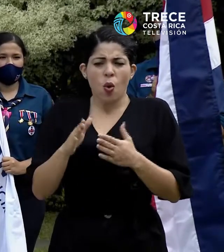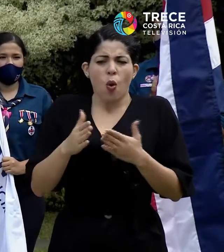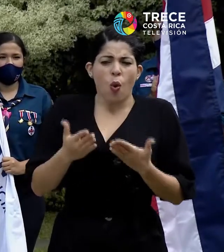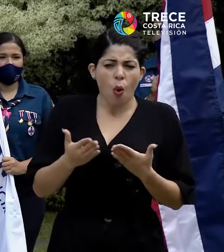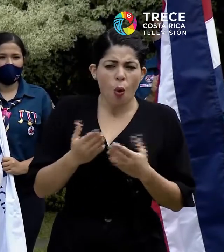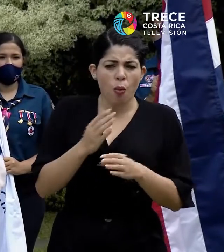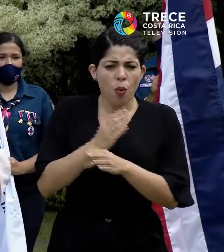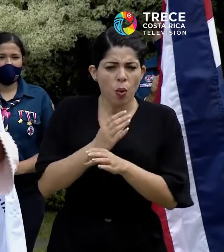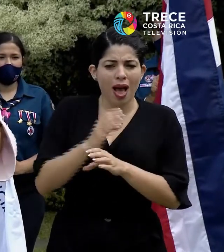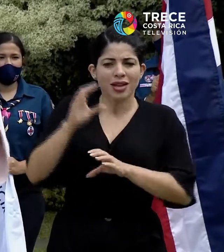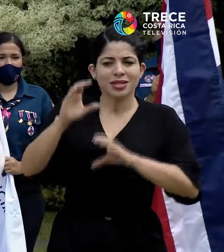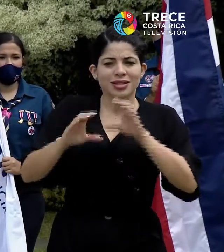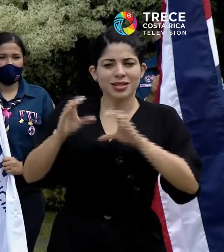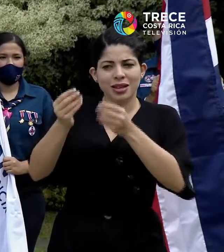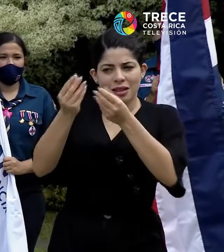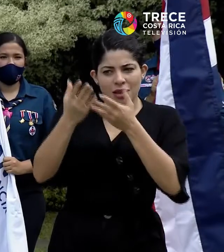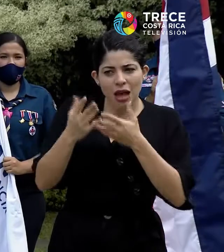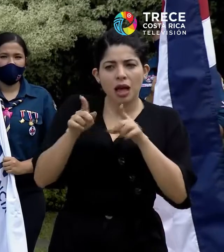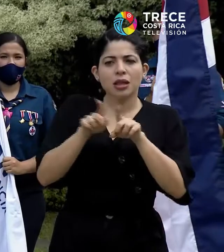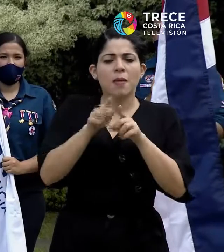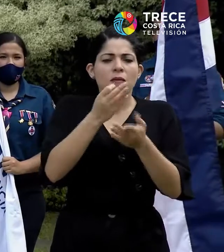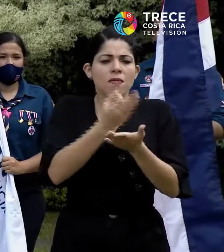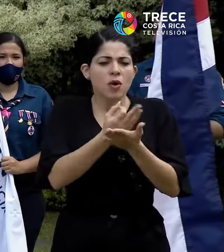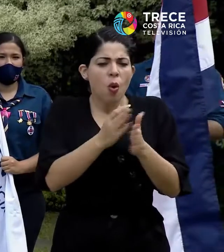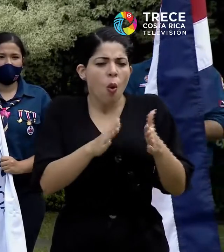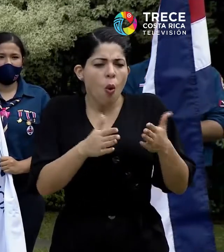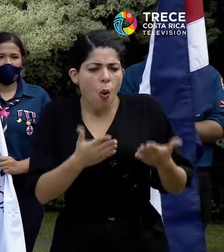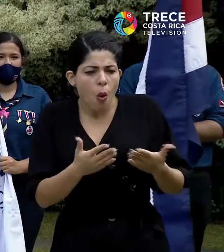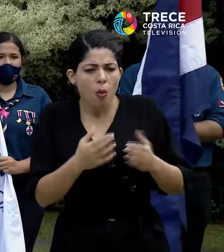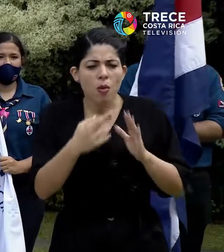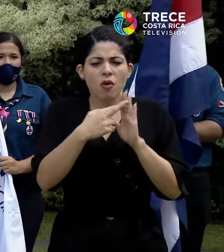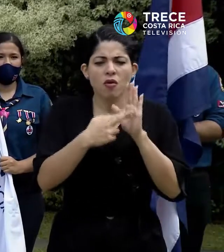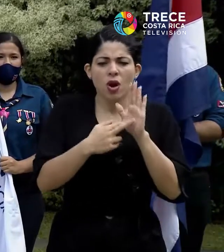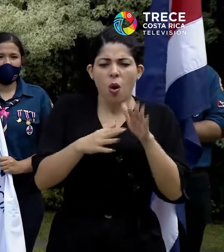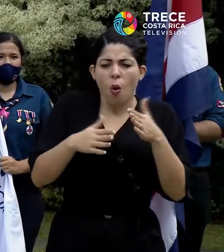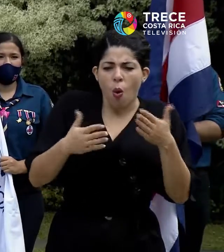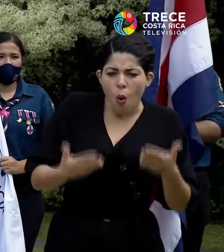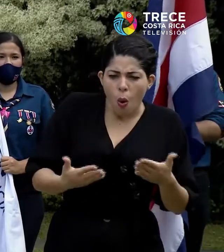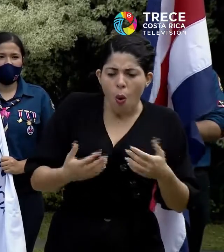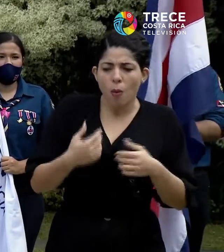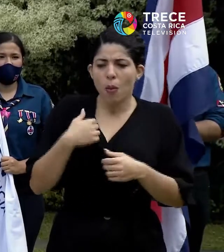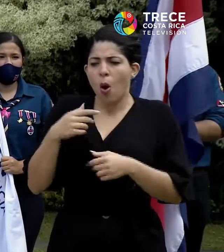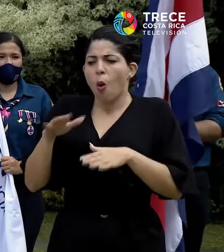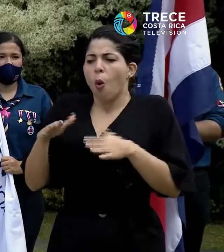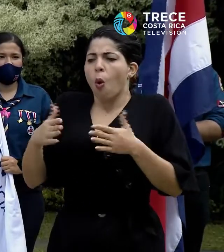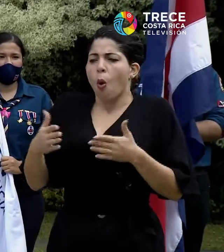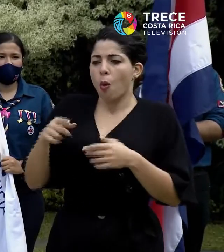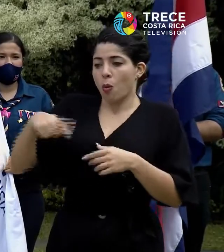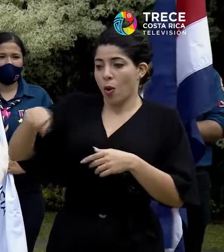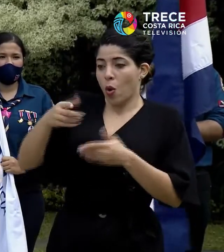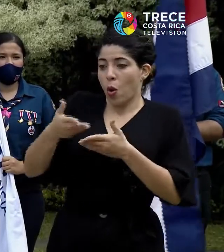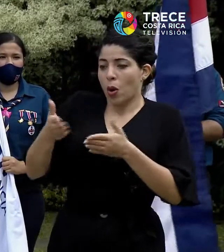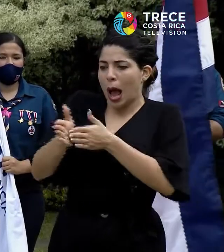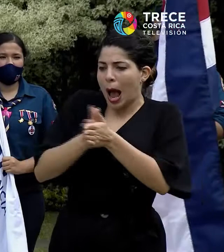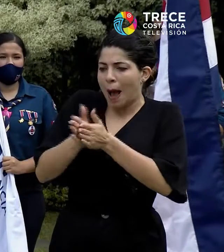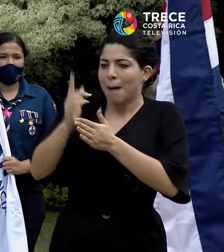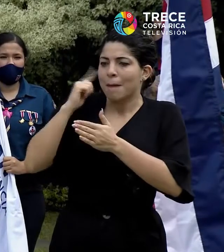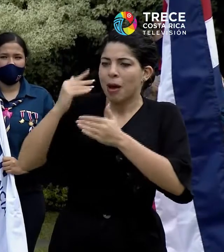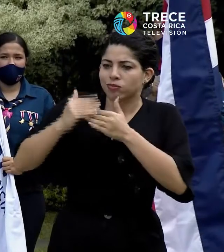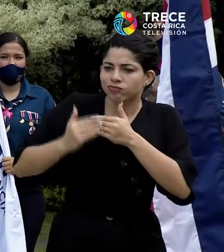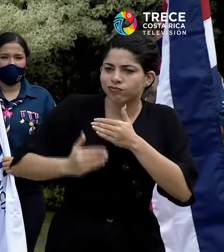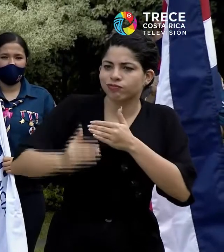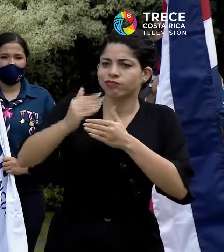lo científico, pero también en los instrumentos financieros, en la regulación, en cómo generar aprovechamiento sostenible para dar